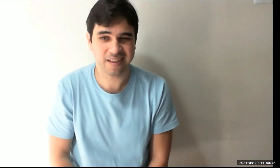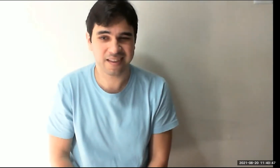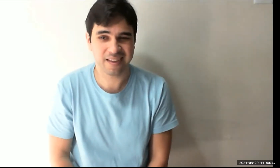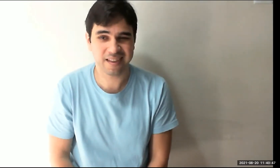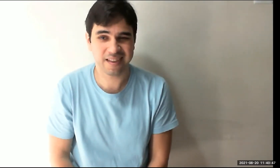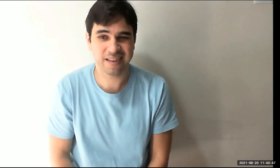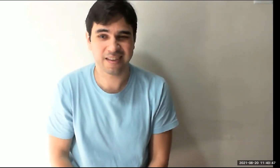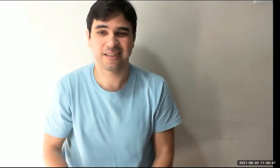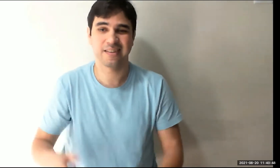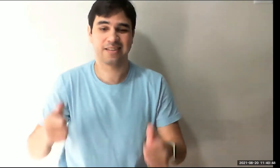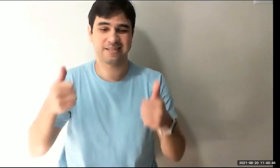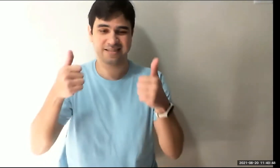Já copiei.